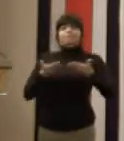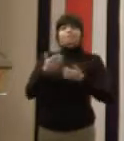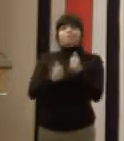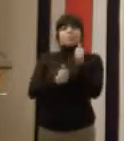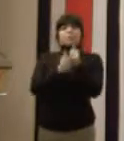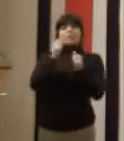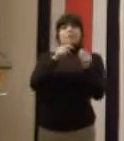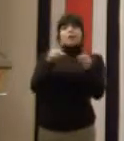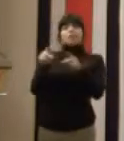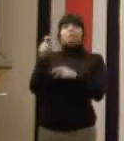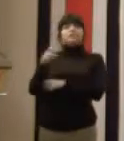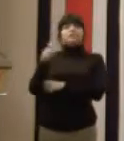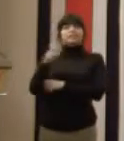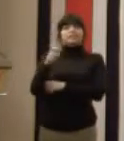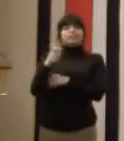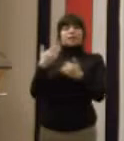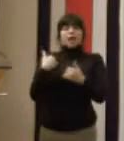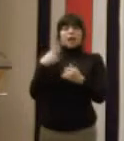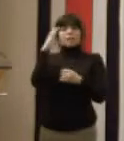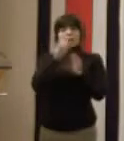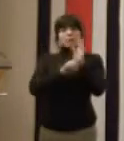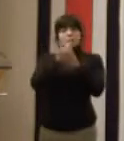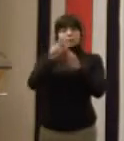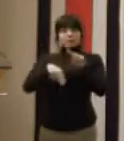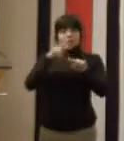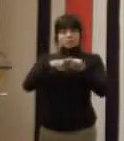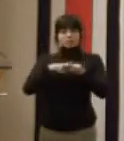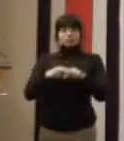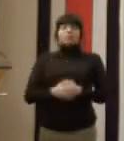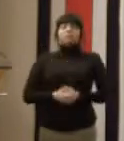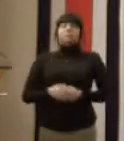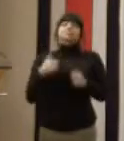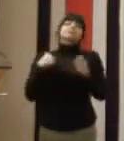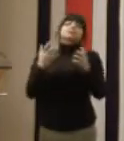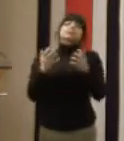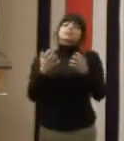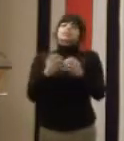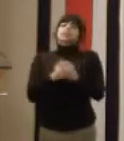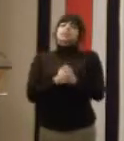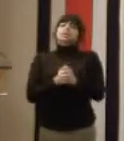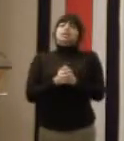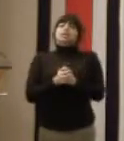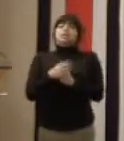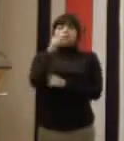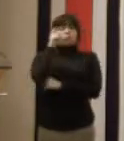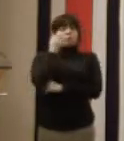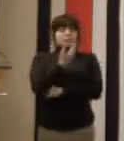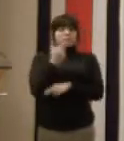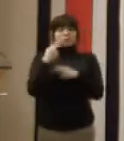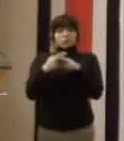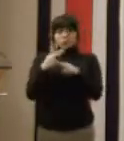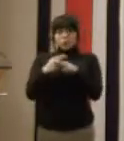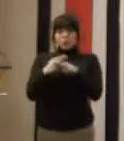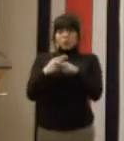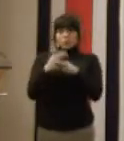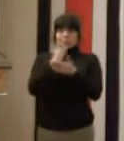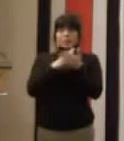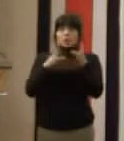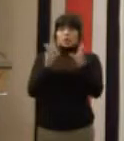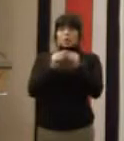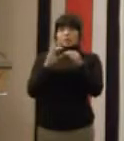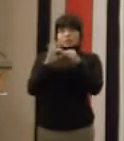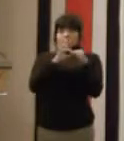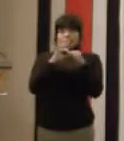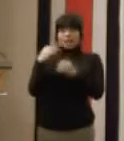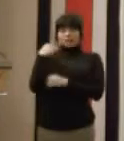más acuciantes necesidades del desarrollo nacional. Yo quisiera, don Luis Guillermo, en nombre de la Comisión de Enlace,